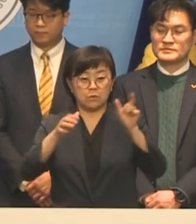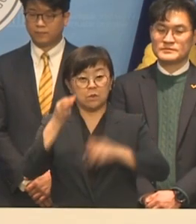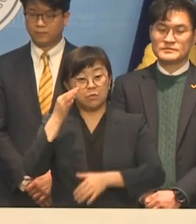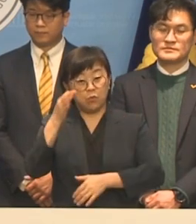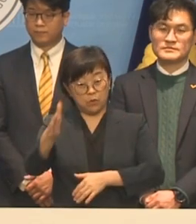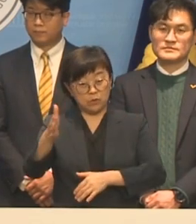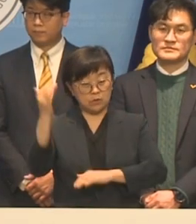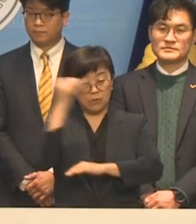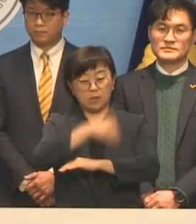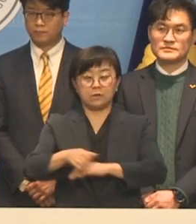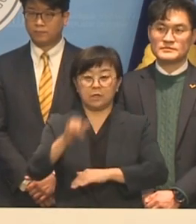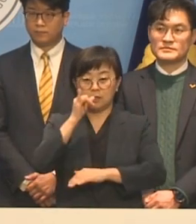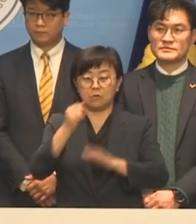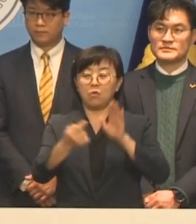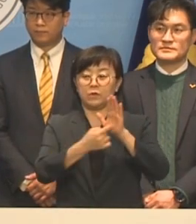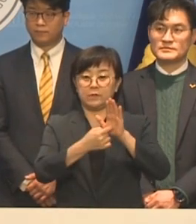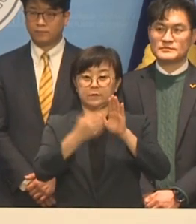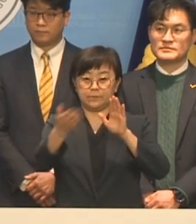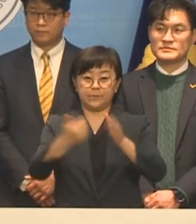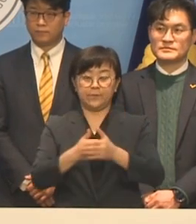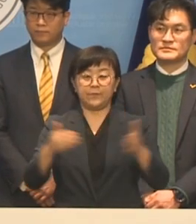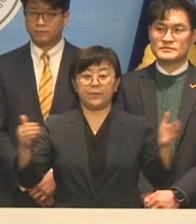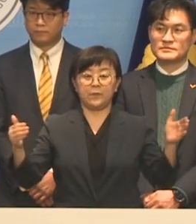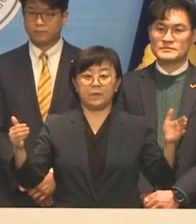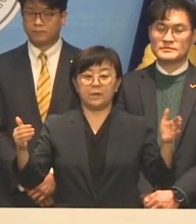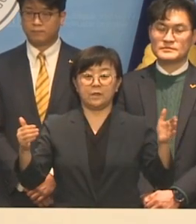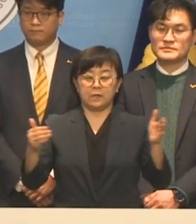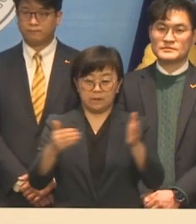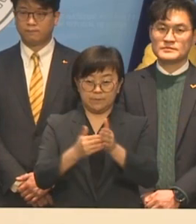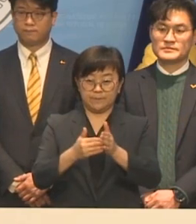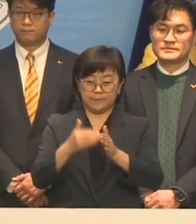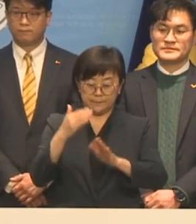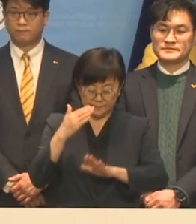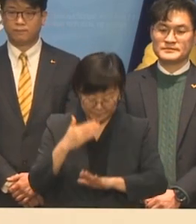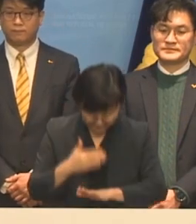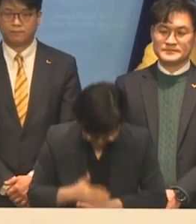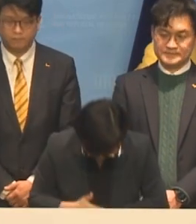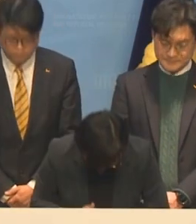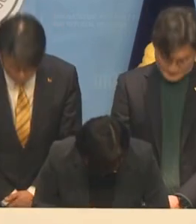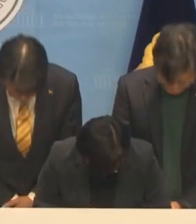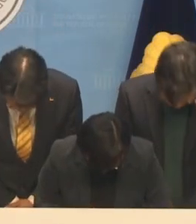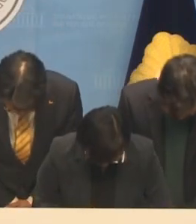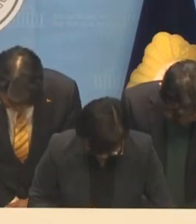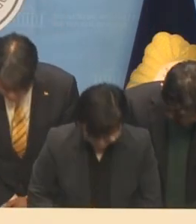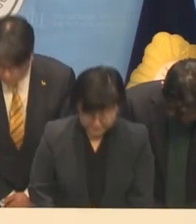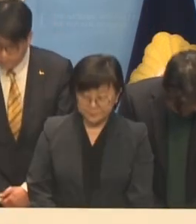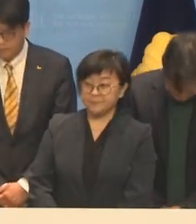가지고 있다는 사실도 미리 공지드립니다. 이상으로 기자회견 모두 마치도록 하겠습니다. 감사합니다.